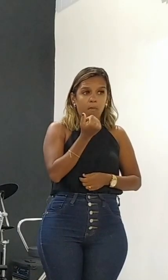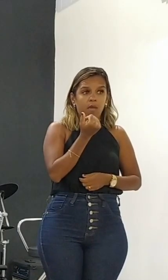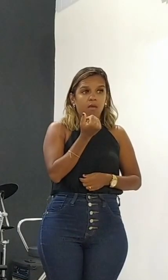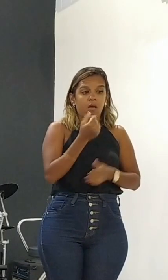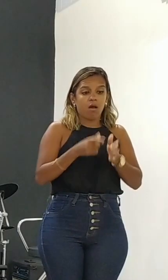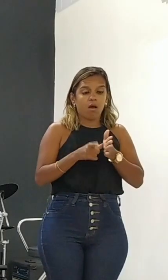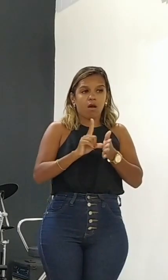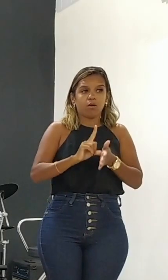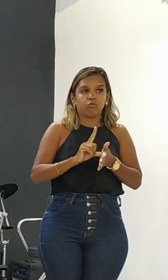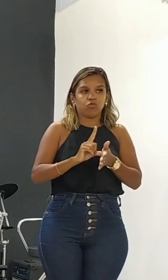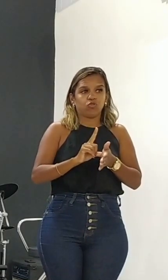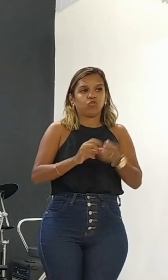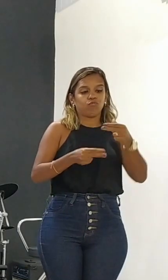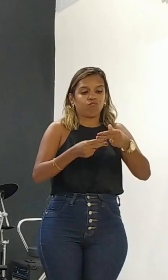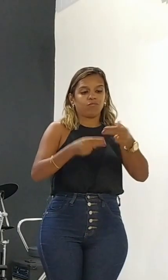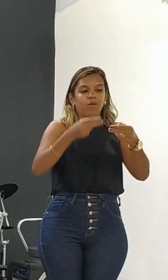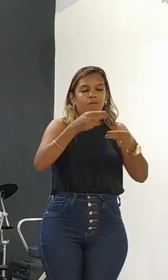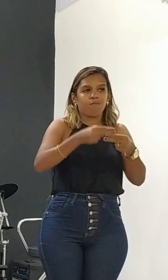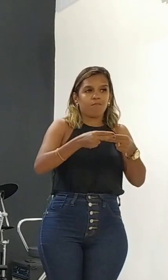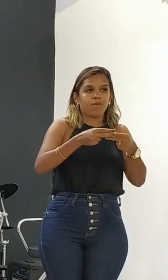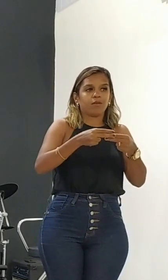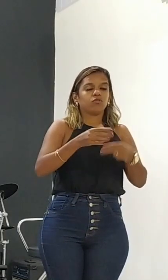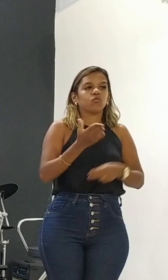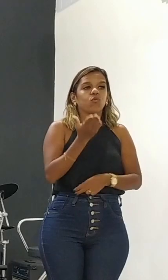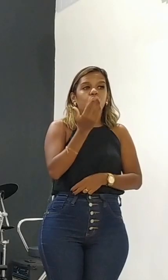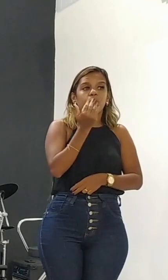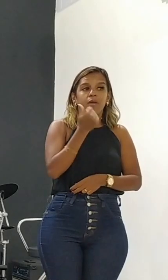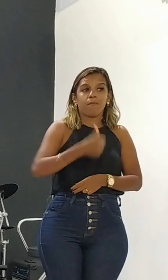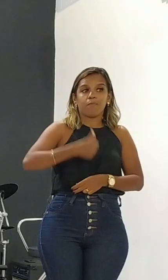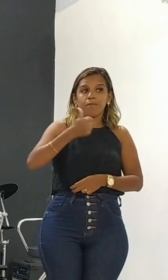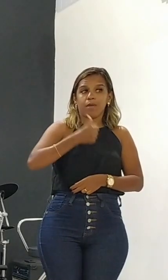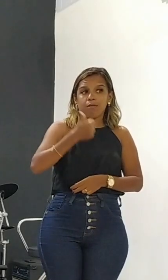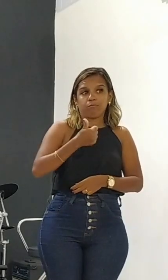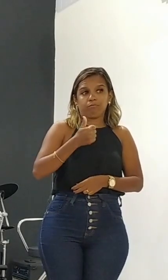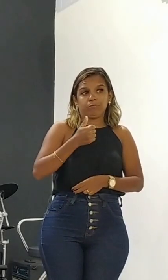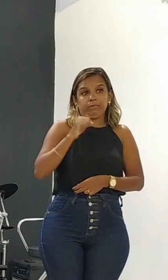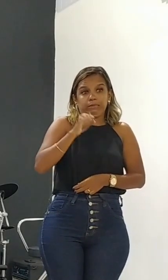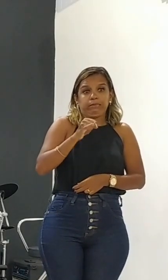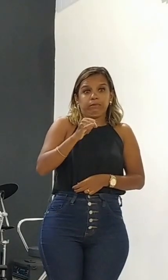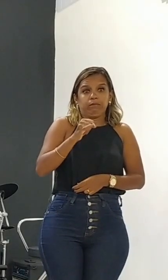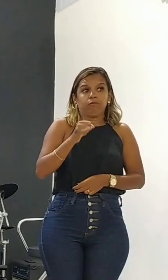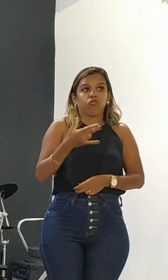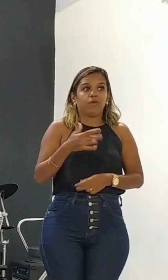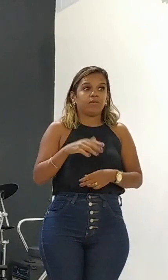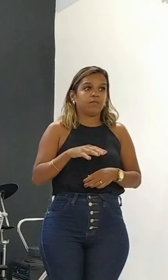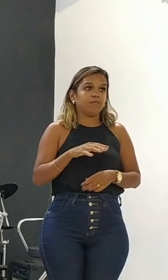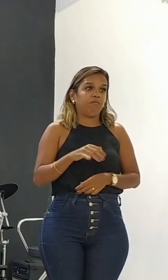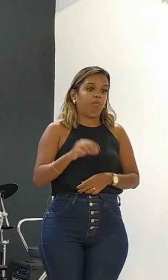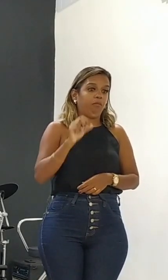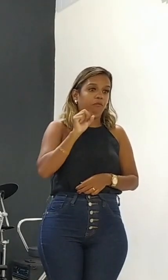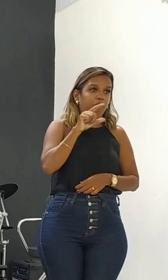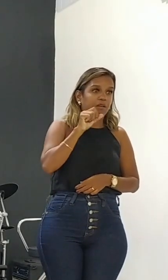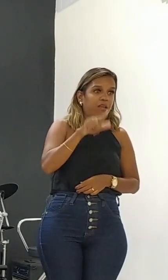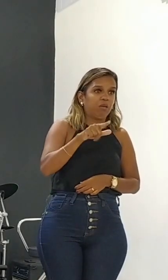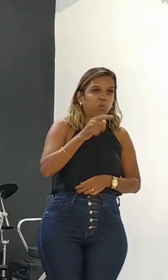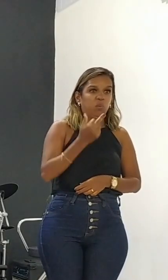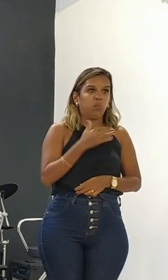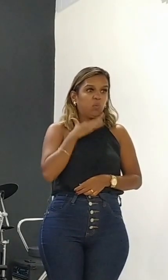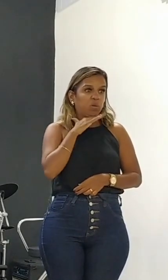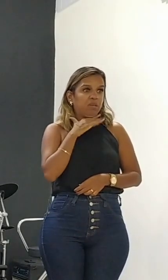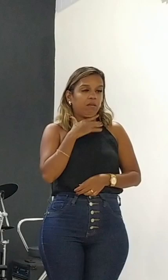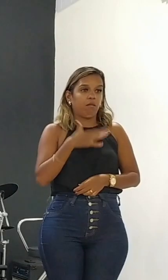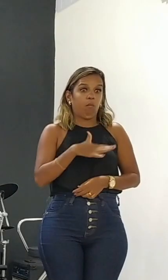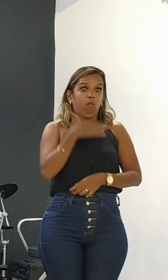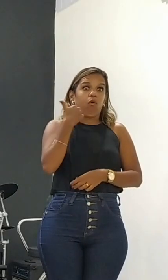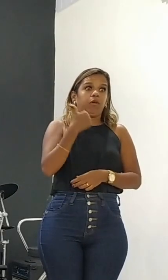uma necessidade. Tudo que vinha de gostoso para o rei, ele comia primeiro. Então, nós, se tivesse envenenado, também tem morrido primeiro, era ele. Mas